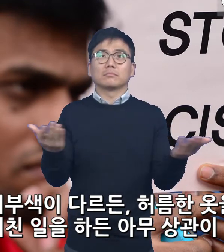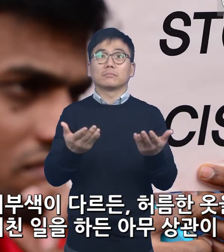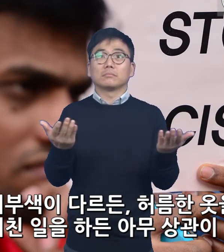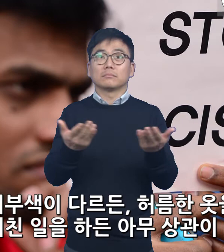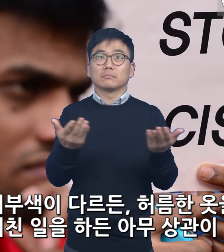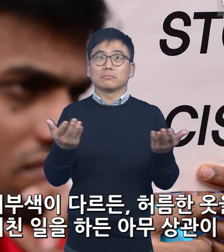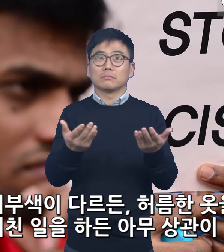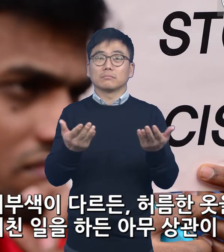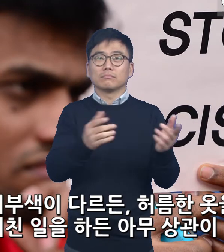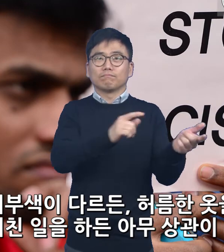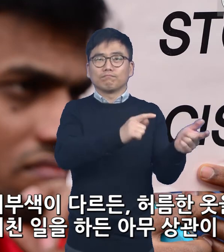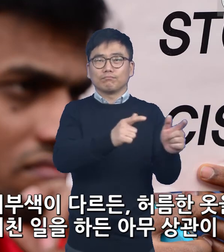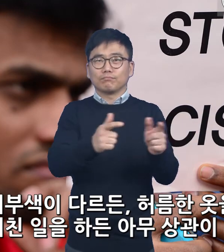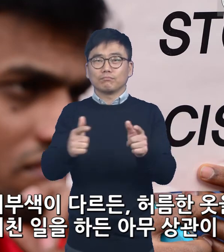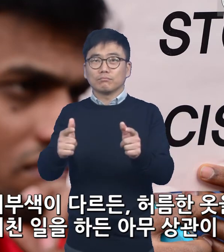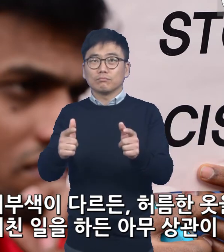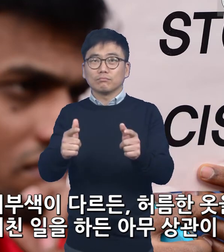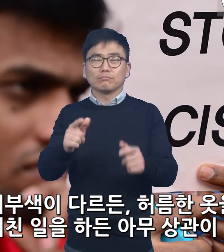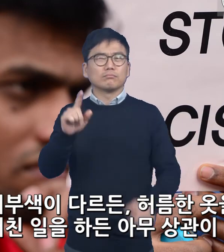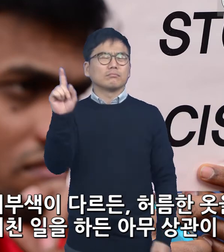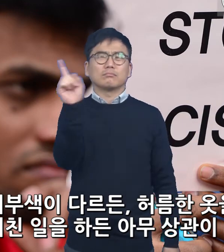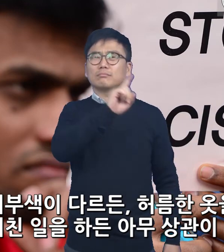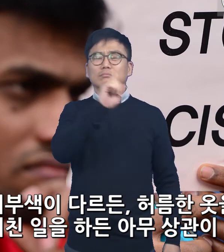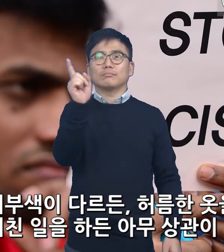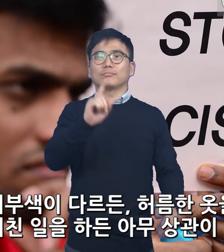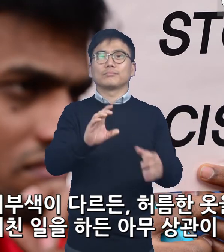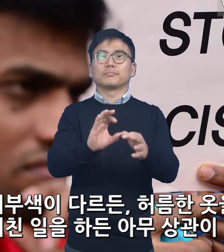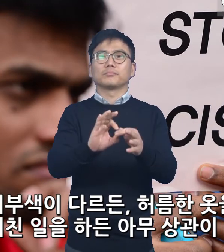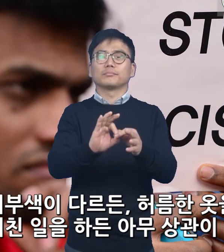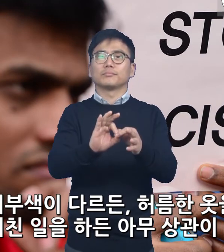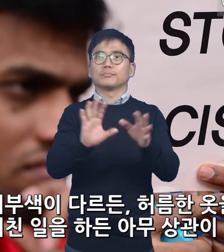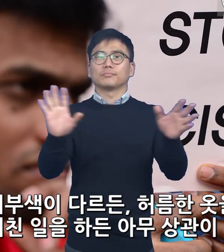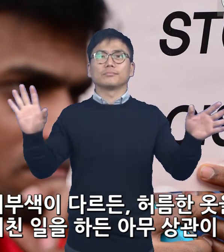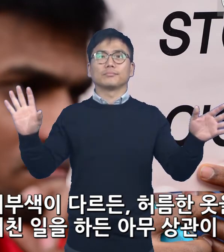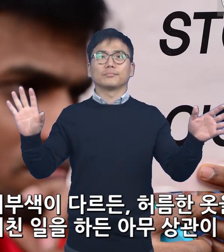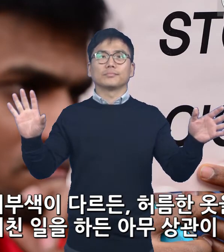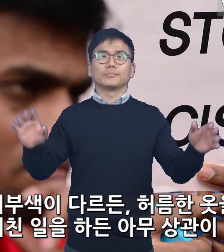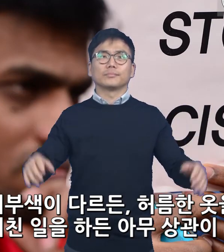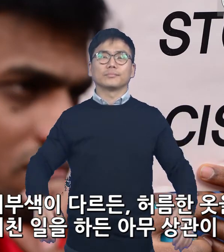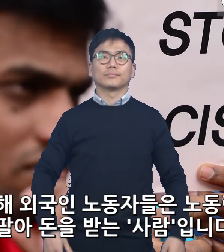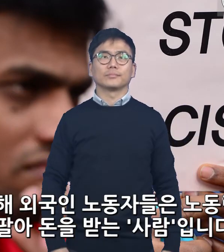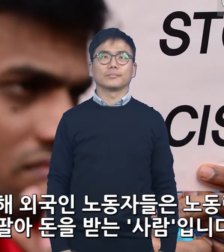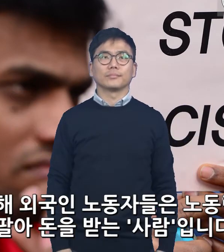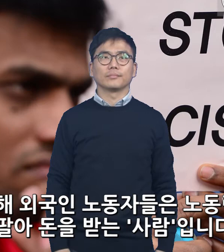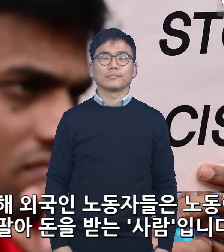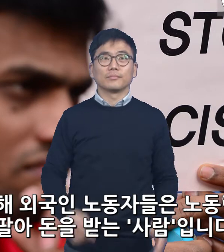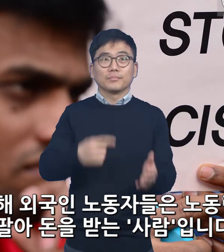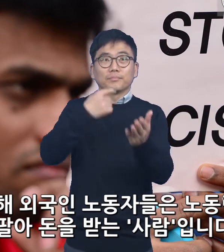힘들고 거친 일을 하든 아무 상관이 없습니다.